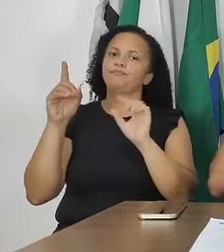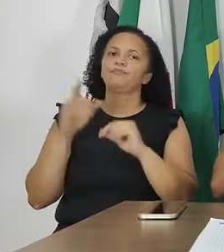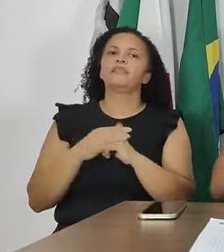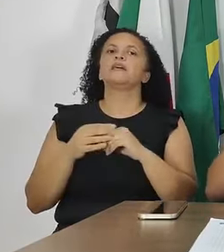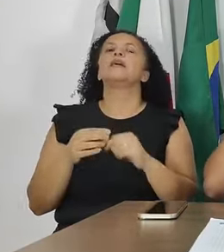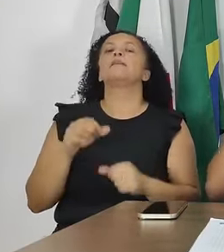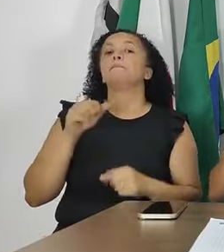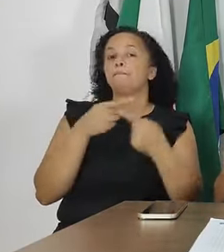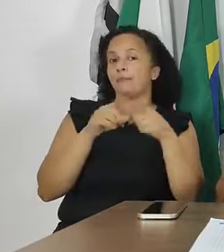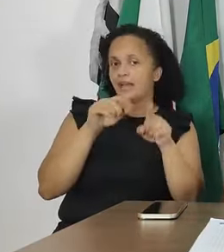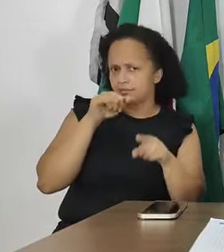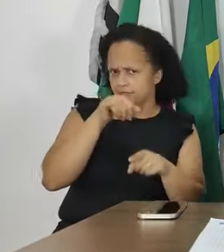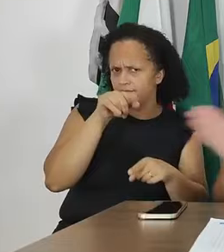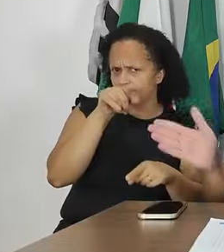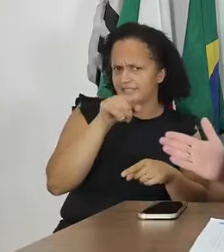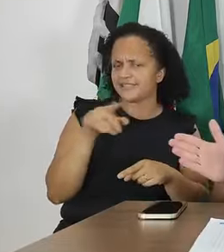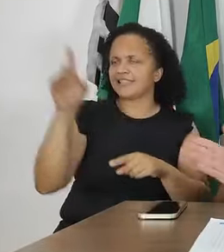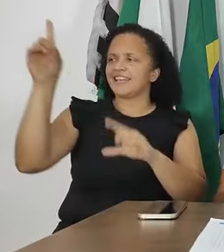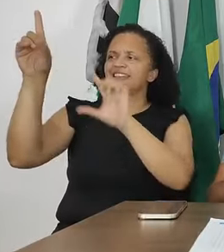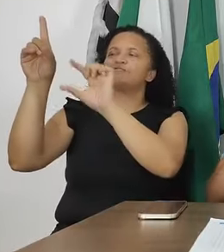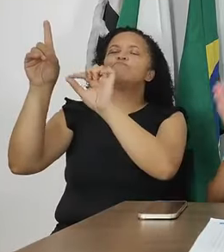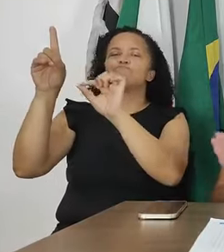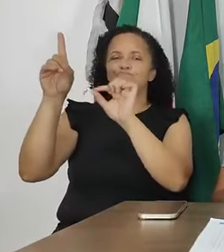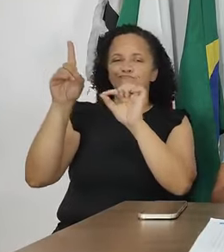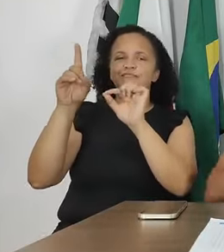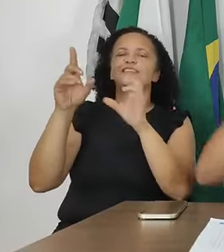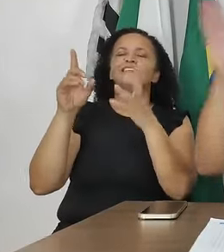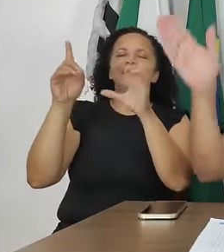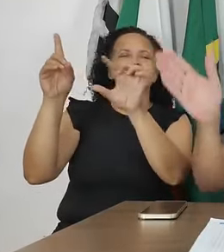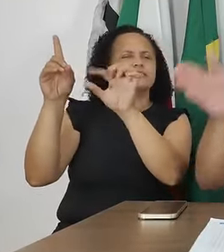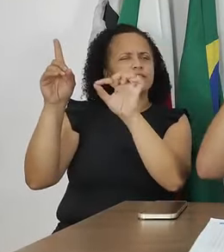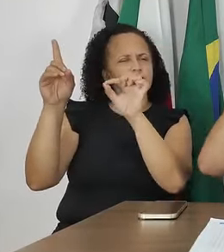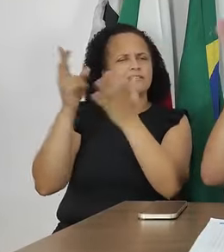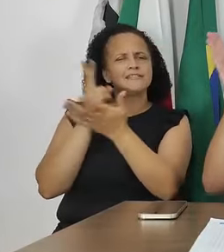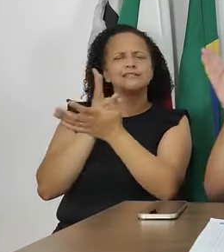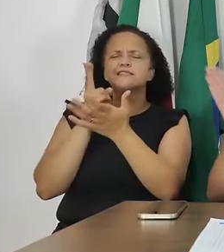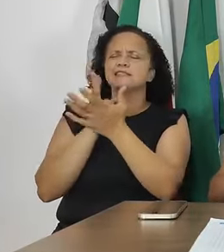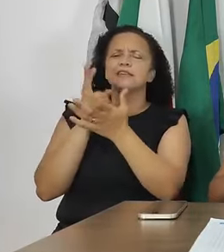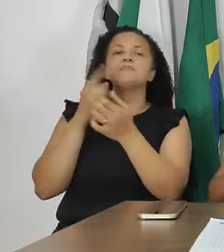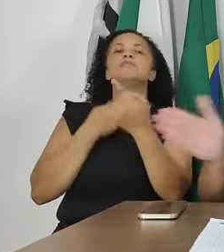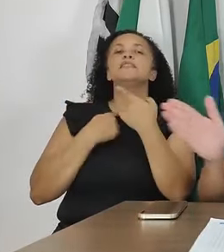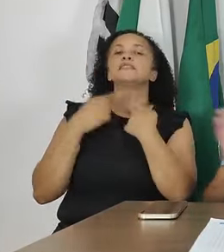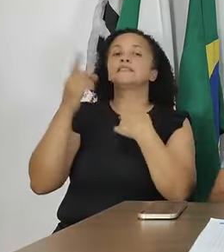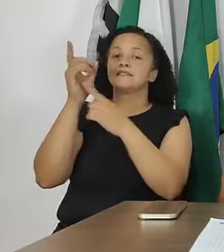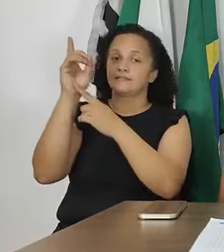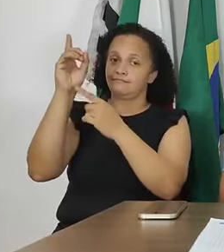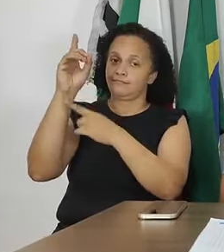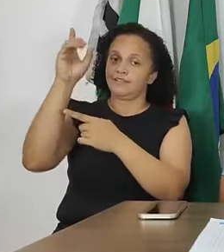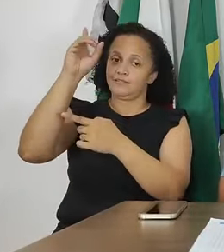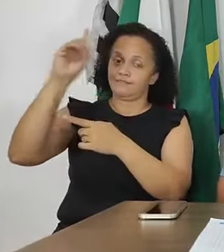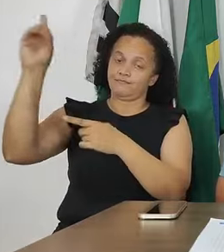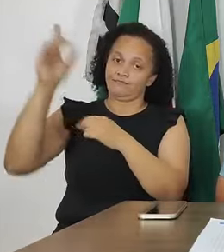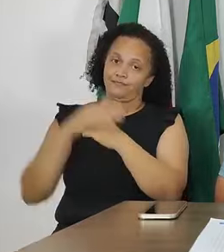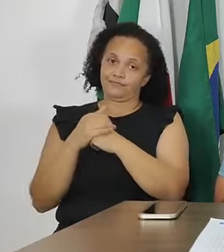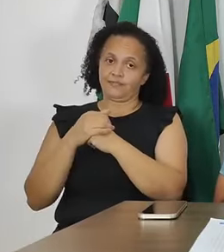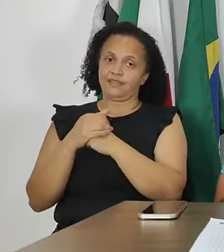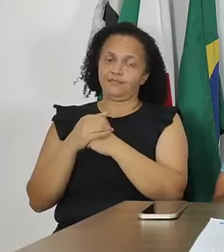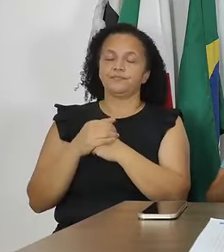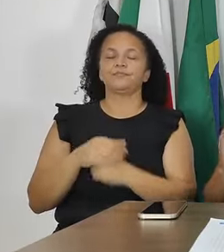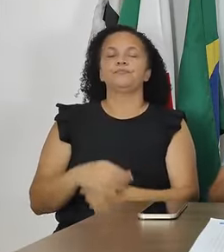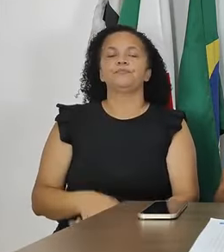estabeleceu, amém, Ele vai cumprir. Se for fora daquele propósito, se for fora do plano original de Deus, aí as decisões é por nossa